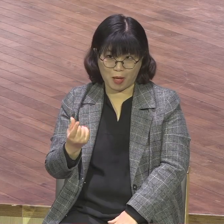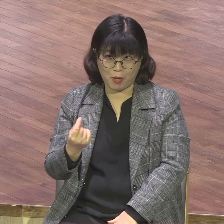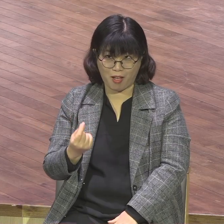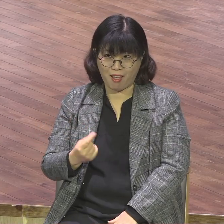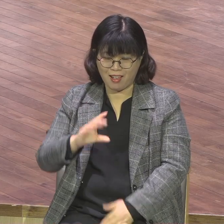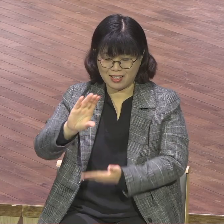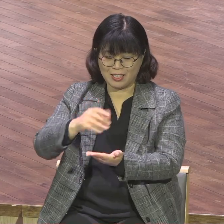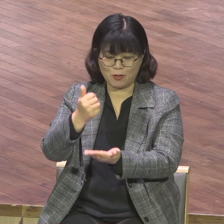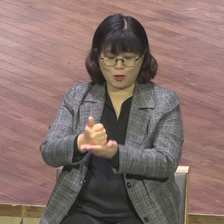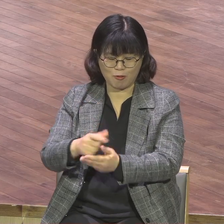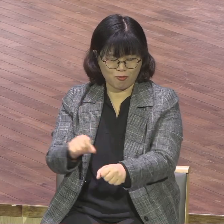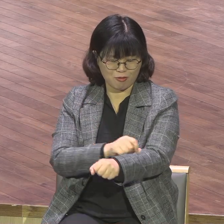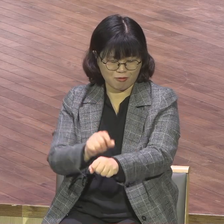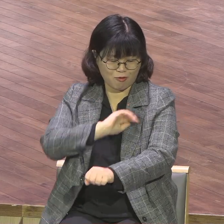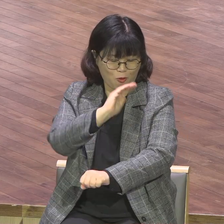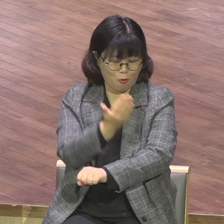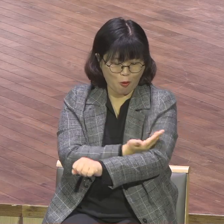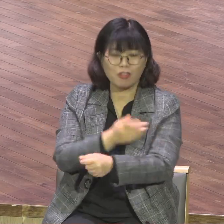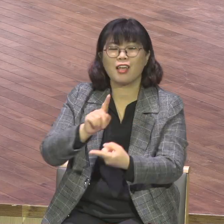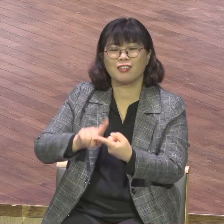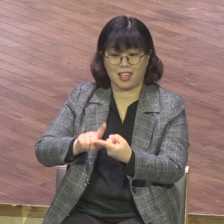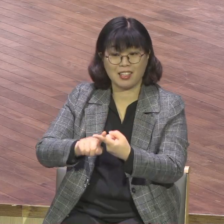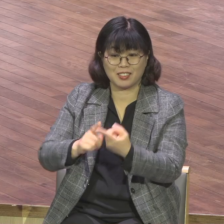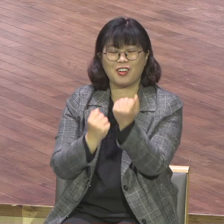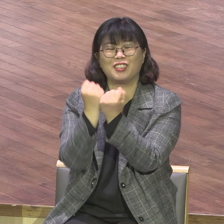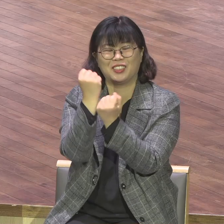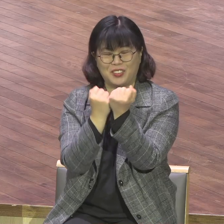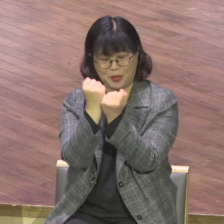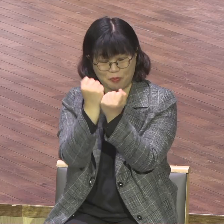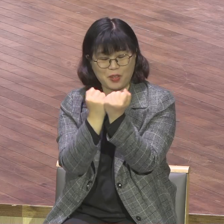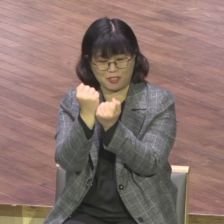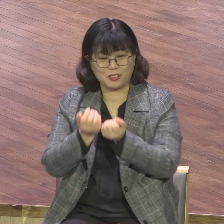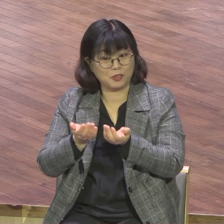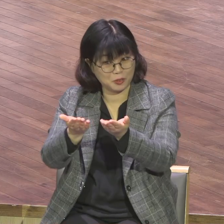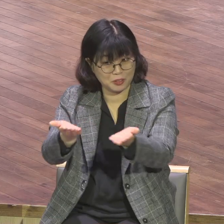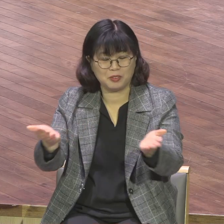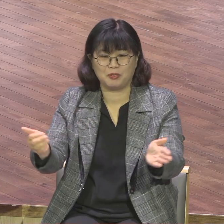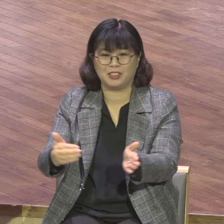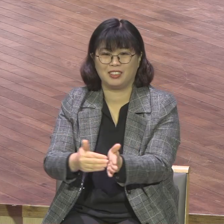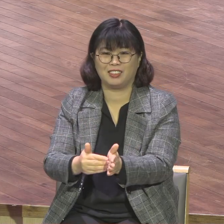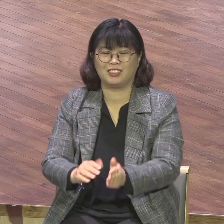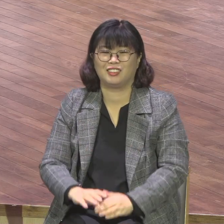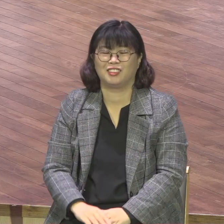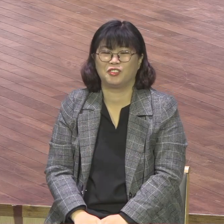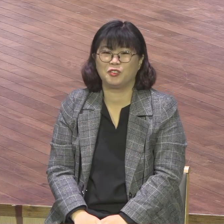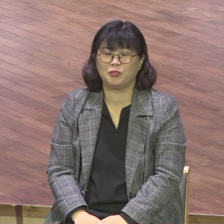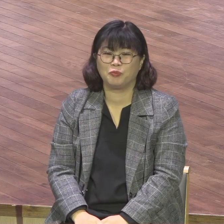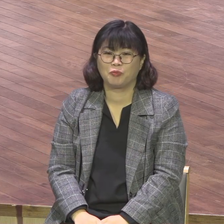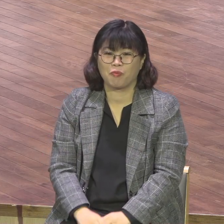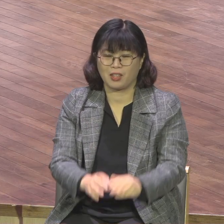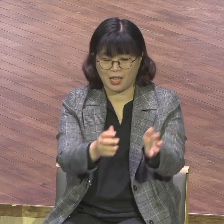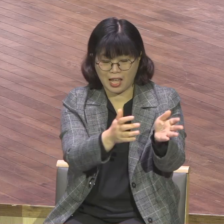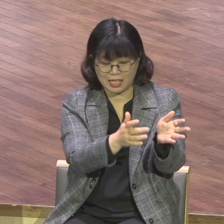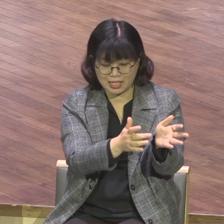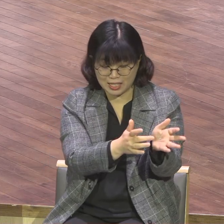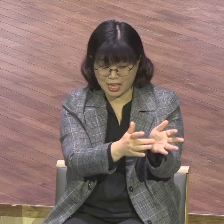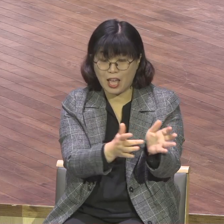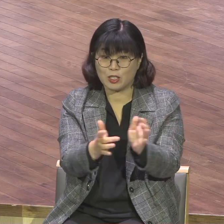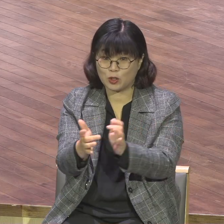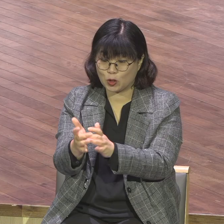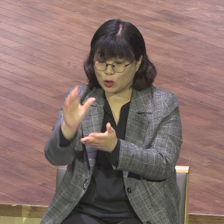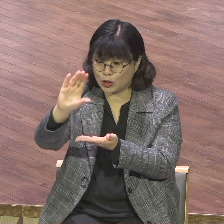특권 이것에 대해서 설명을 했습니다. 예수 그리스도 안에서